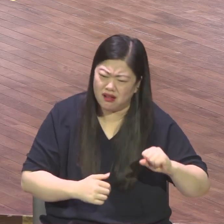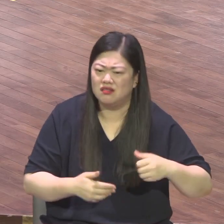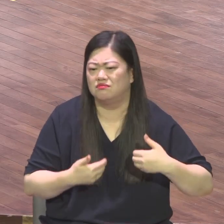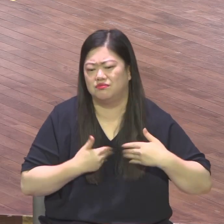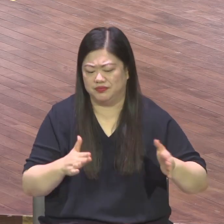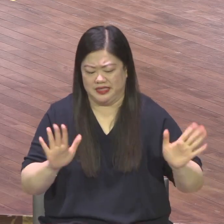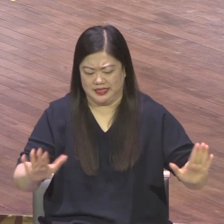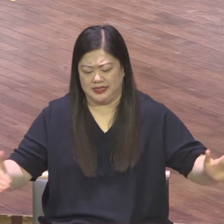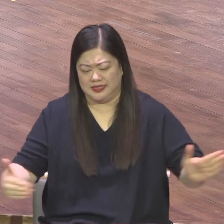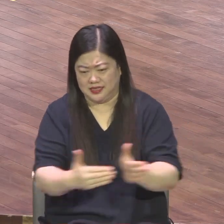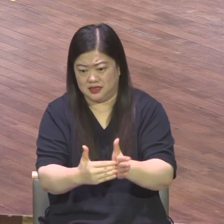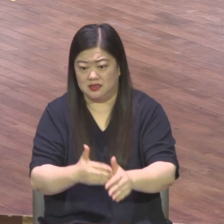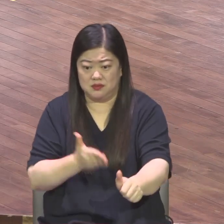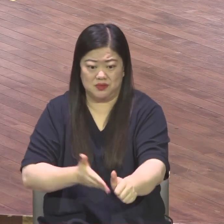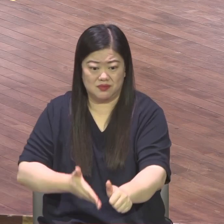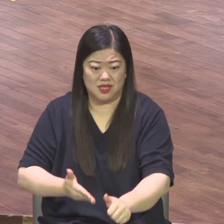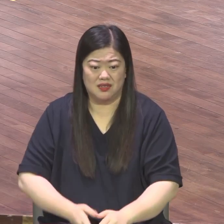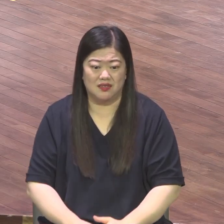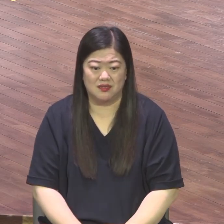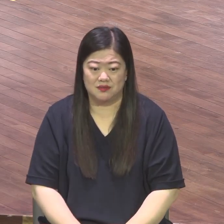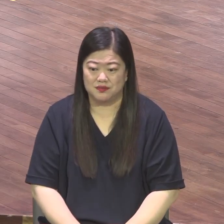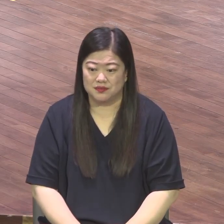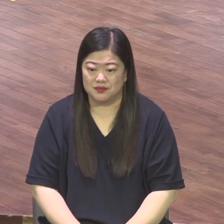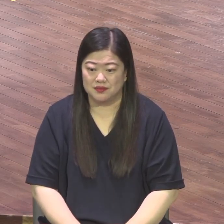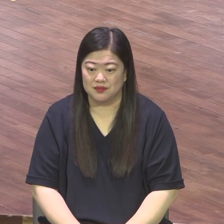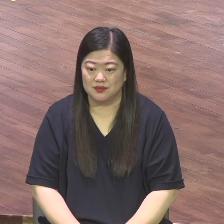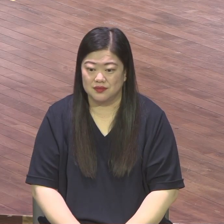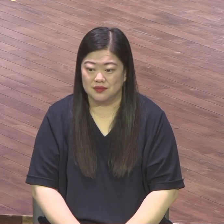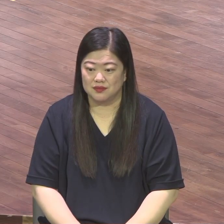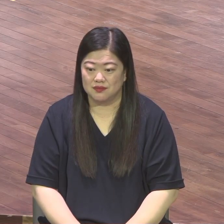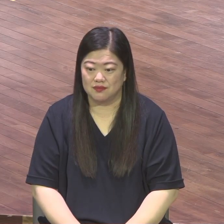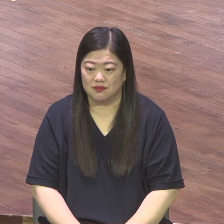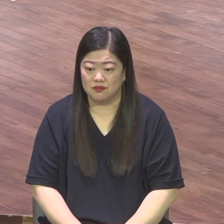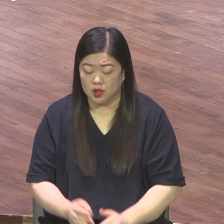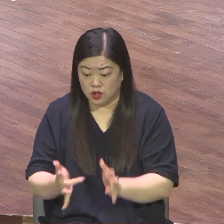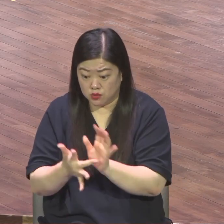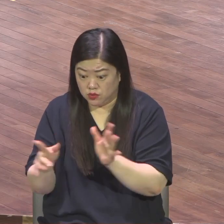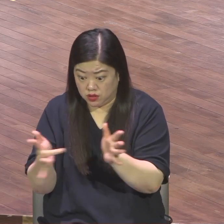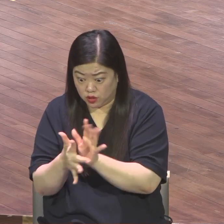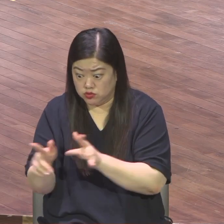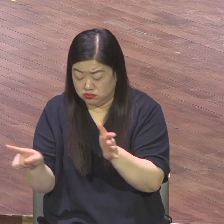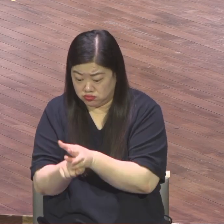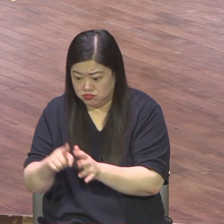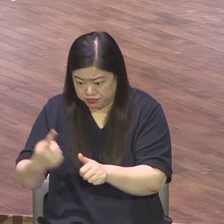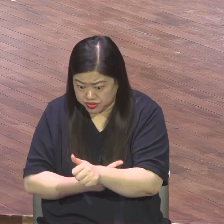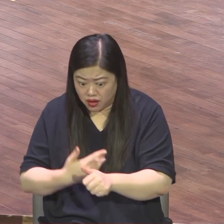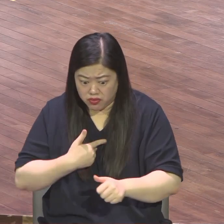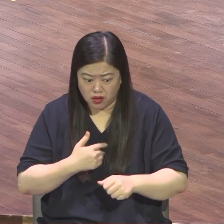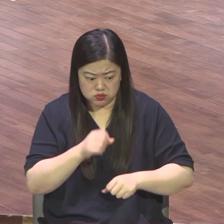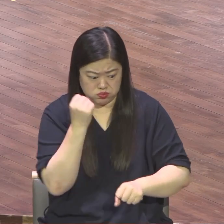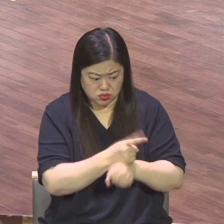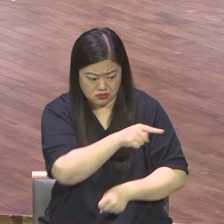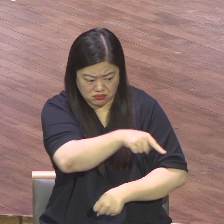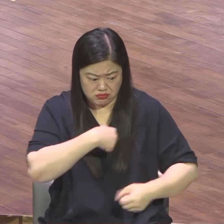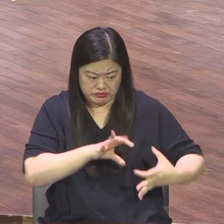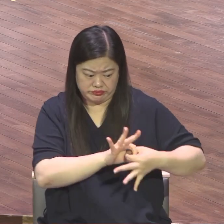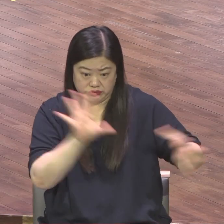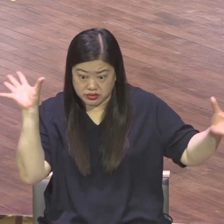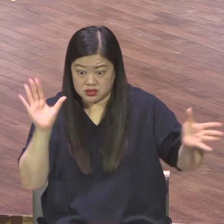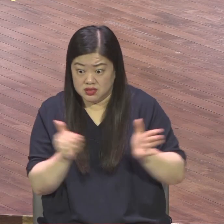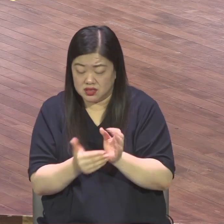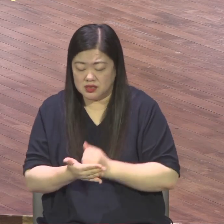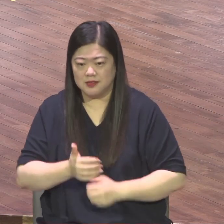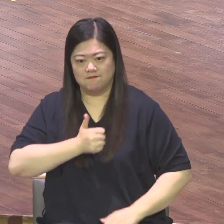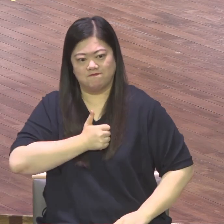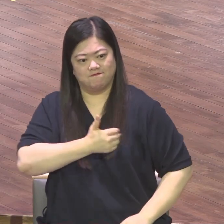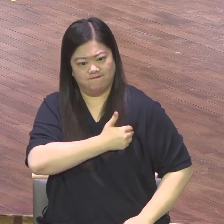말씀. 더 이상 속지 말라는 거지요. 국권에 서라는 거지요. 복음이 주는 참 자유함의 망대를 견고하게